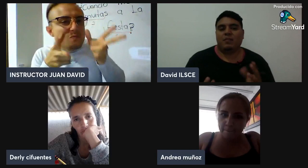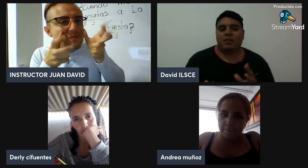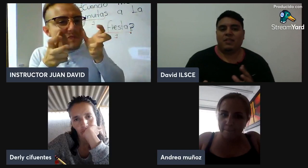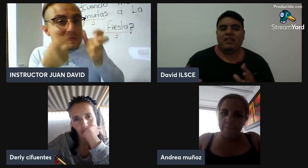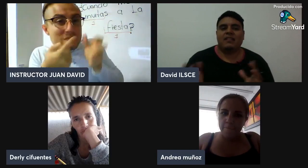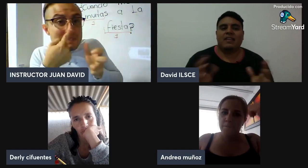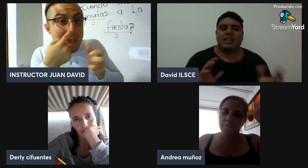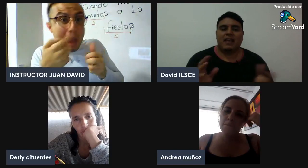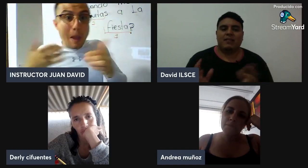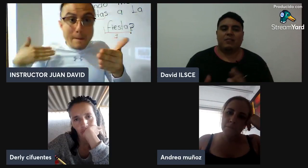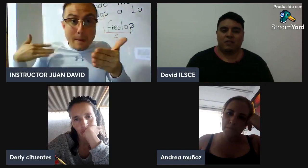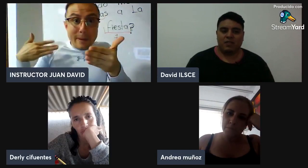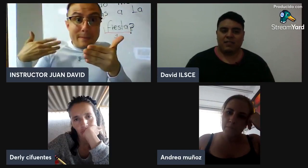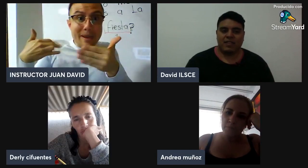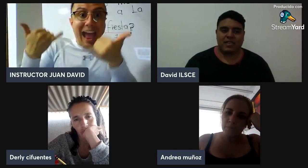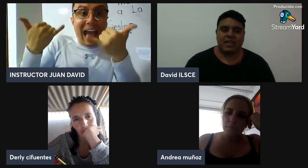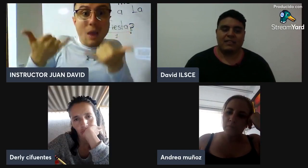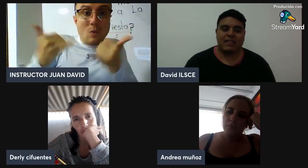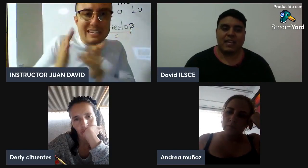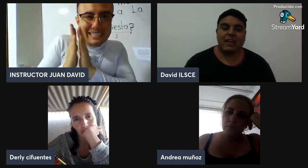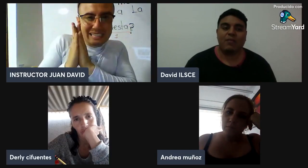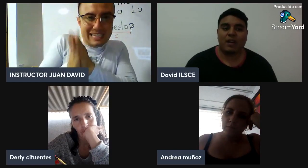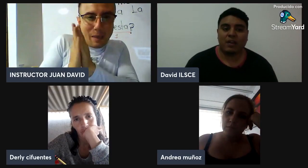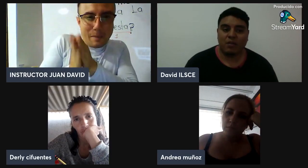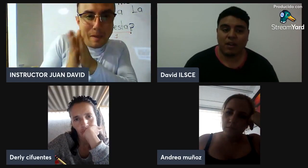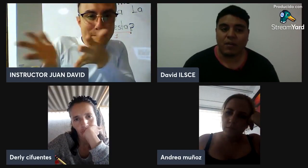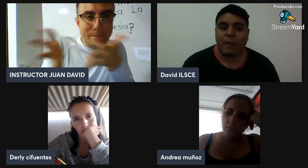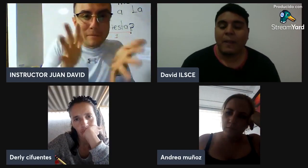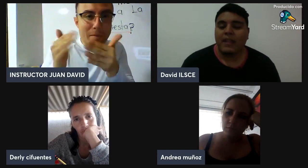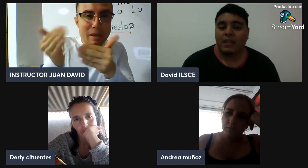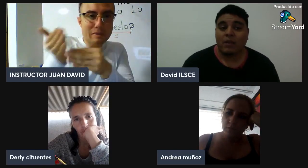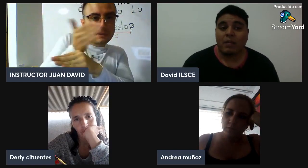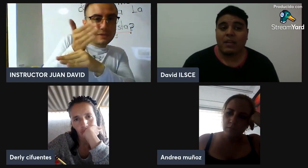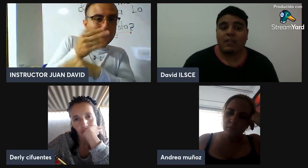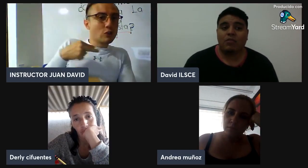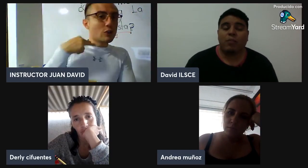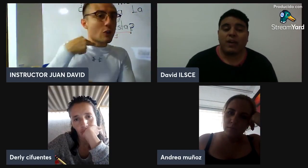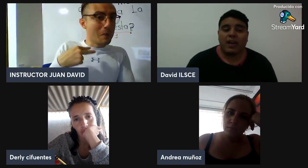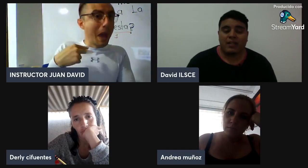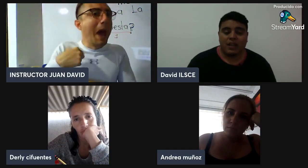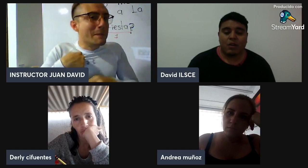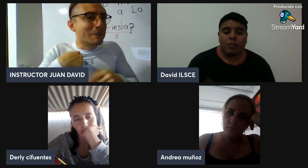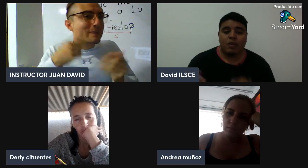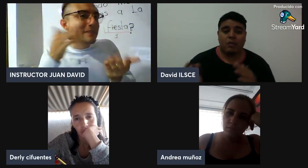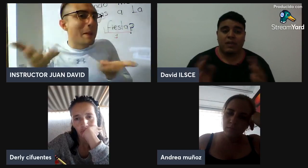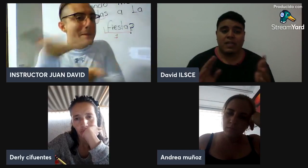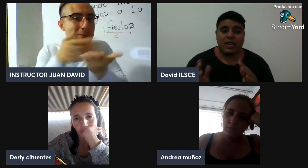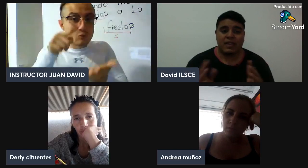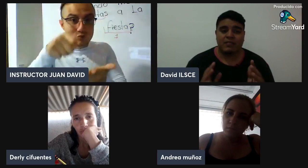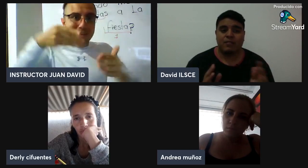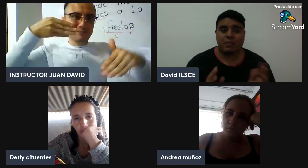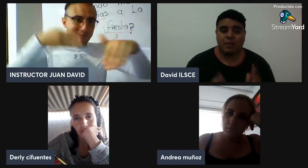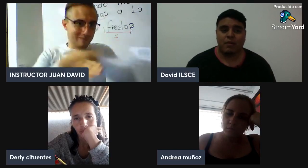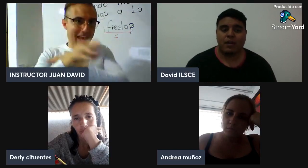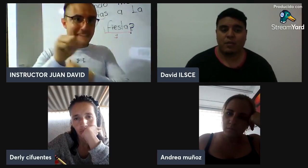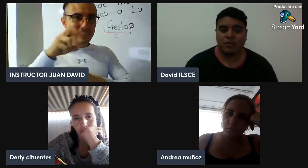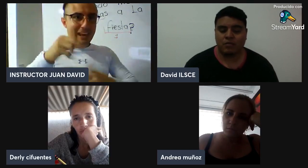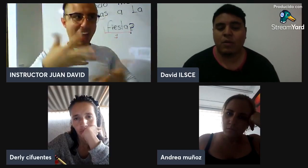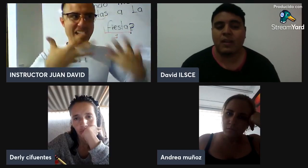importante es que tengamos personas que ya tengan un recorrido de todas maneras tú puedes hacerlo puedes practicar estos sentidos que hemos guardado